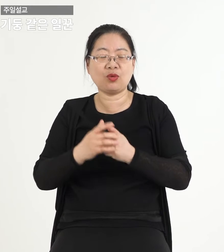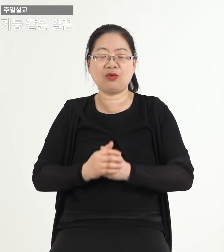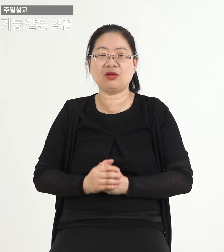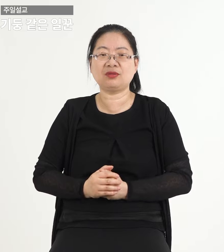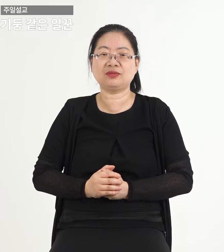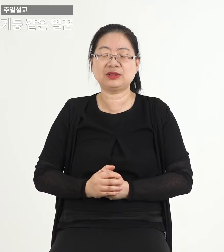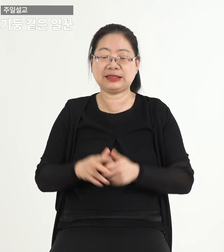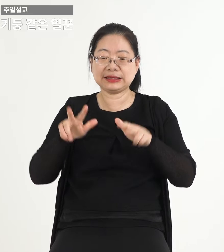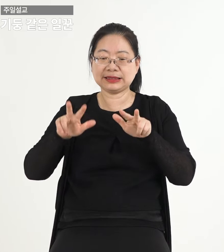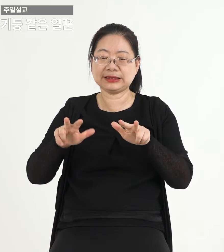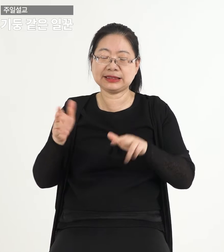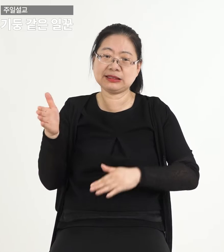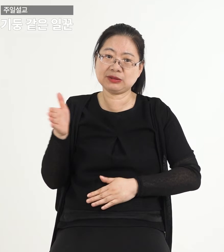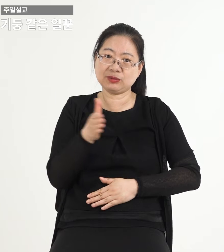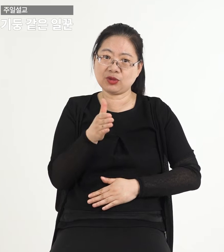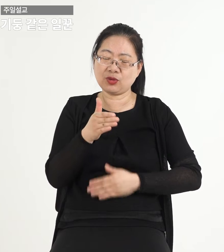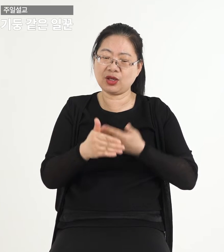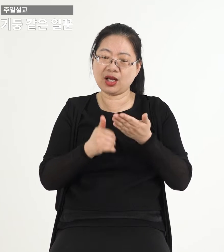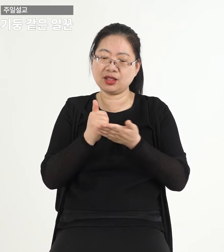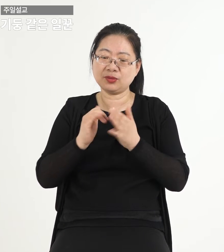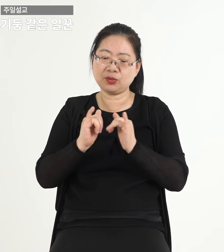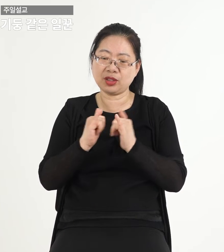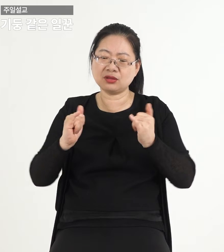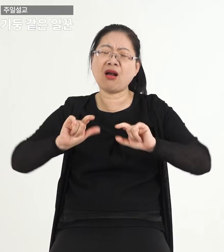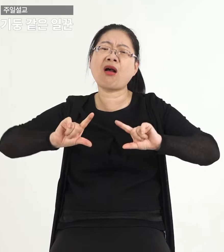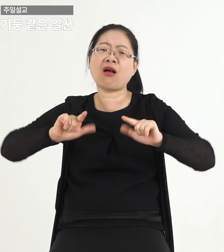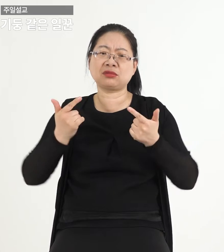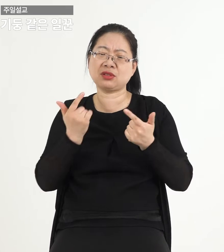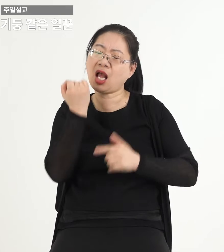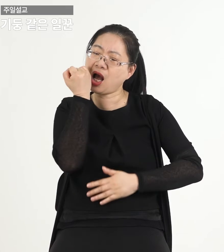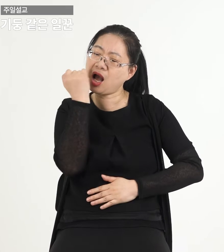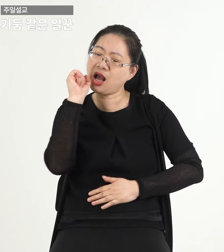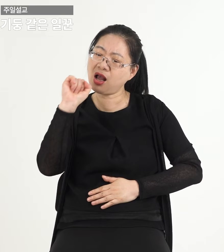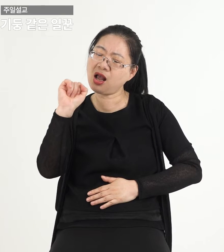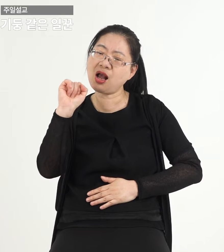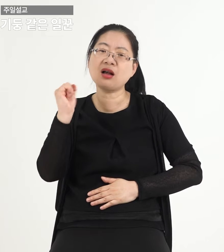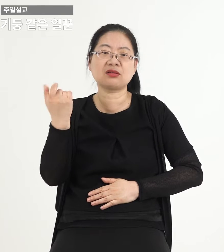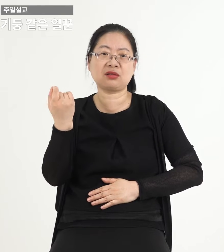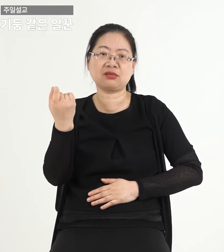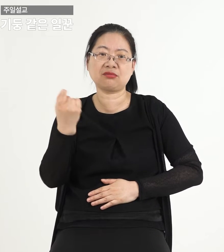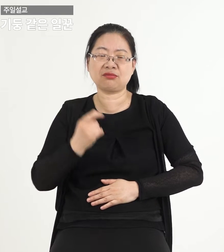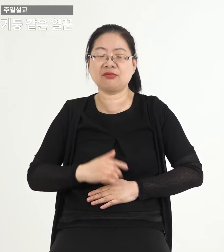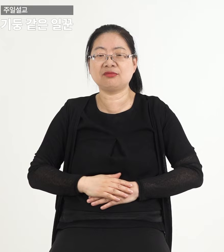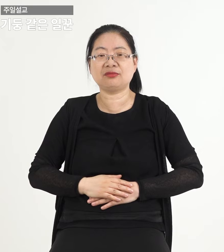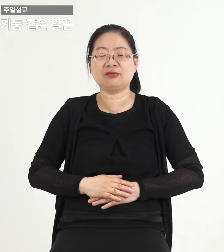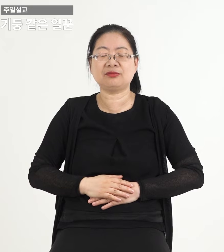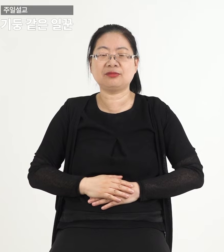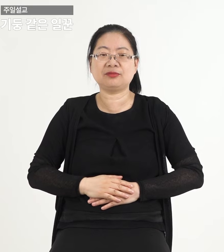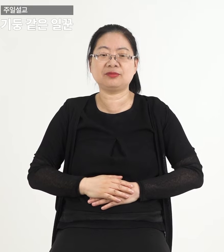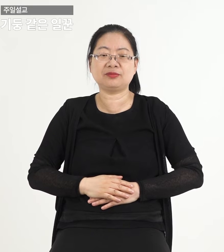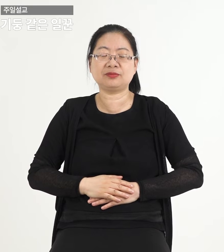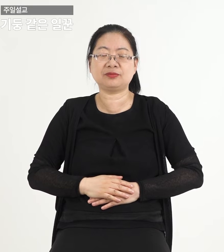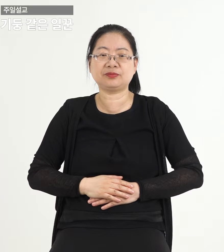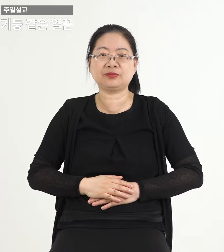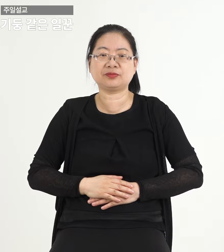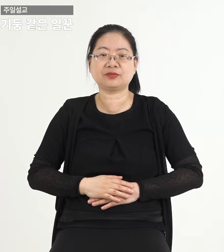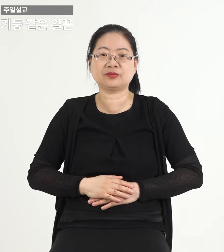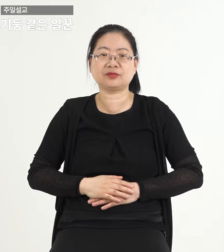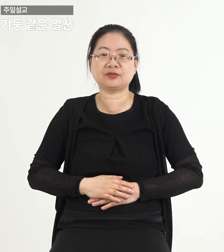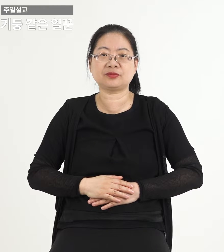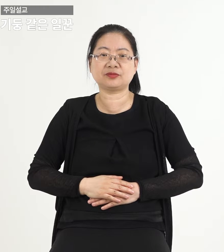너희는 이제부터 하나님의 백성이 아니다, 그러니까 파내버리는 거예요. 자,